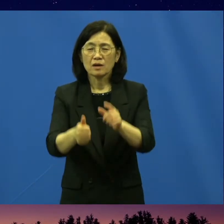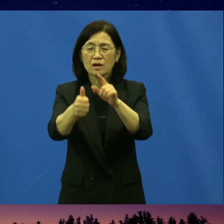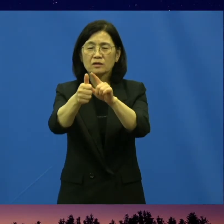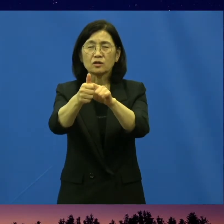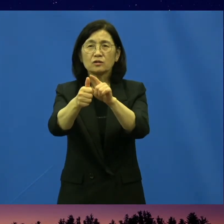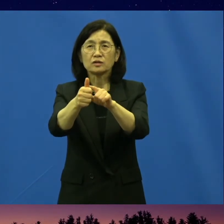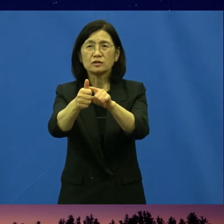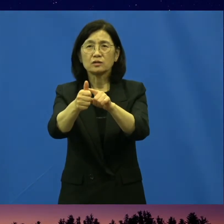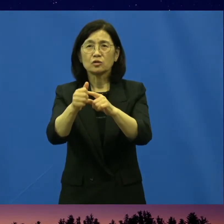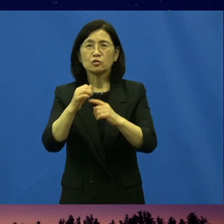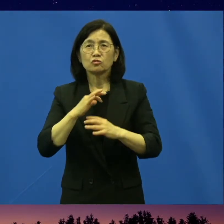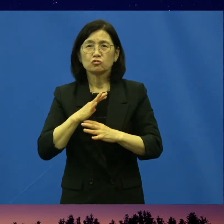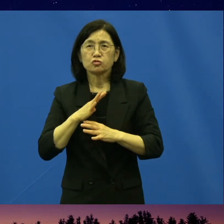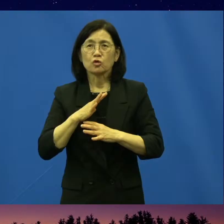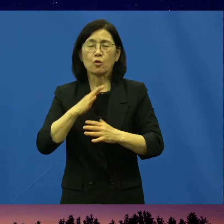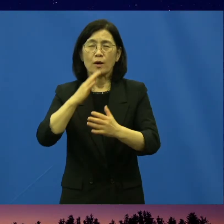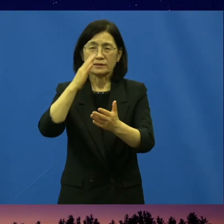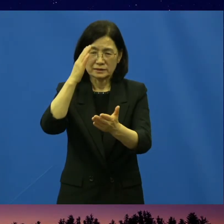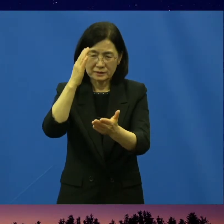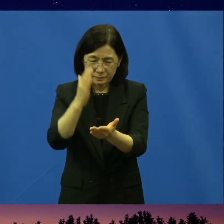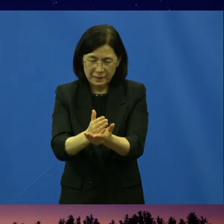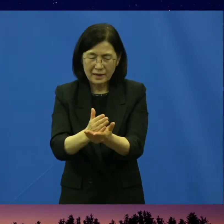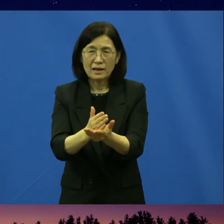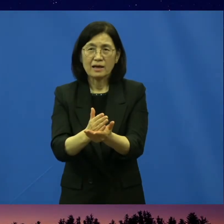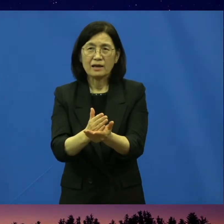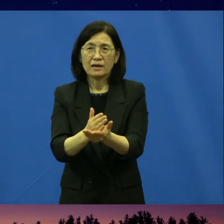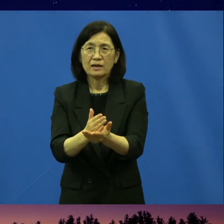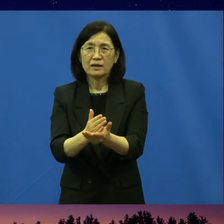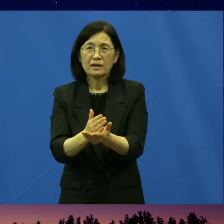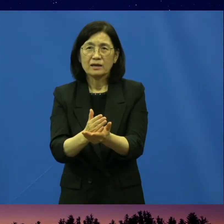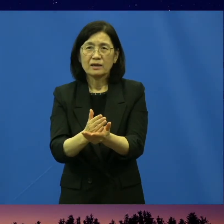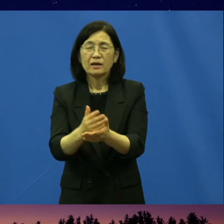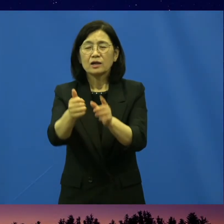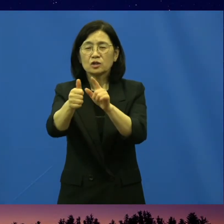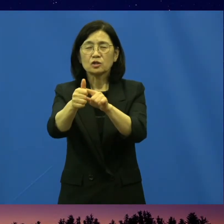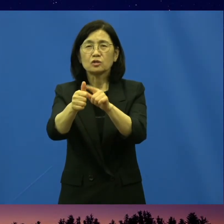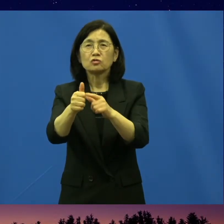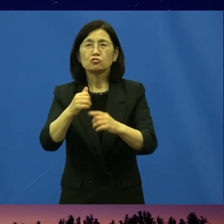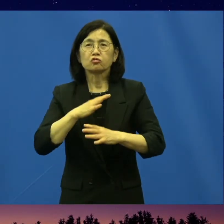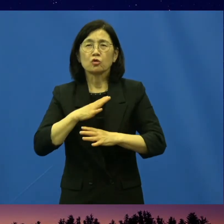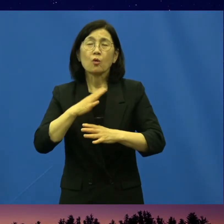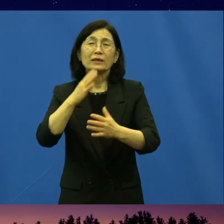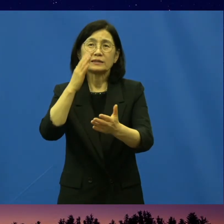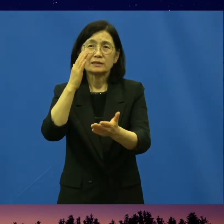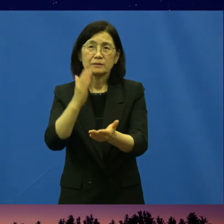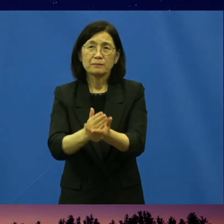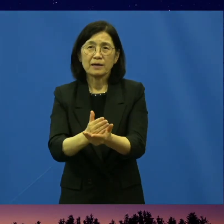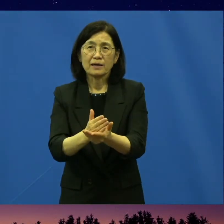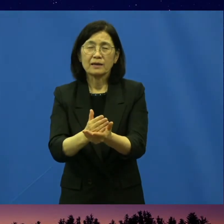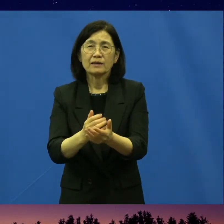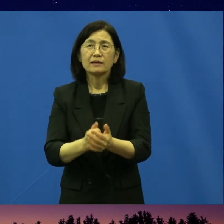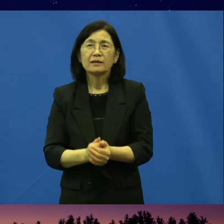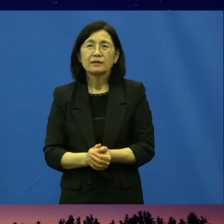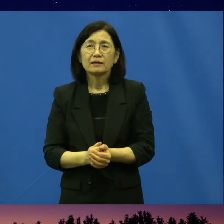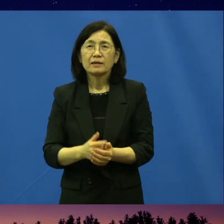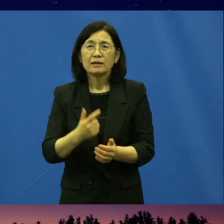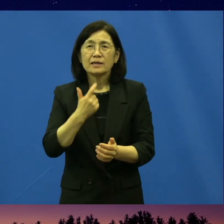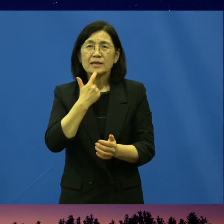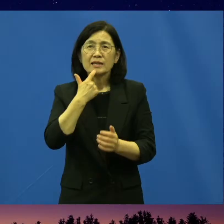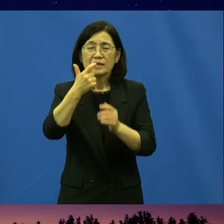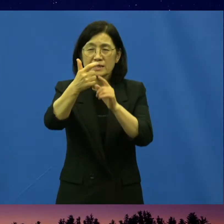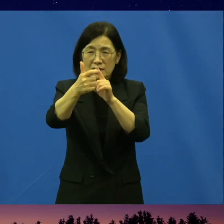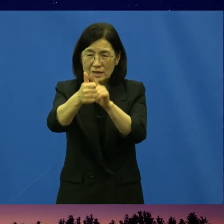마. 이것은 이사야서에서 굉장히 많이 나오는 말씀이에요. 너는 두려워하지 마. 여러분 처음에 뭐예요? 야곱아